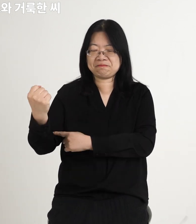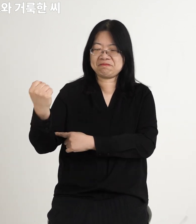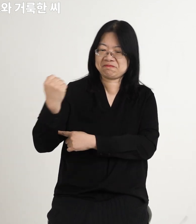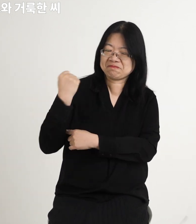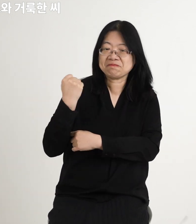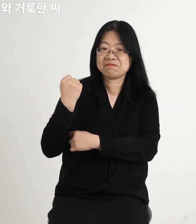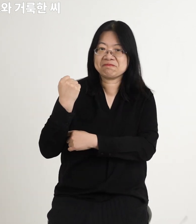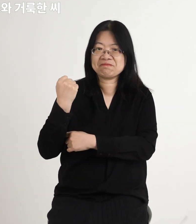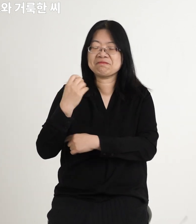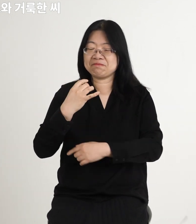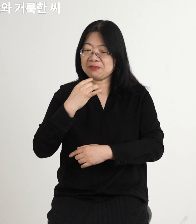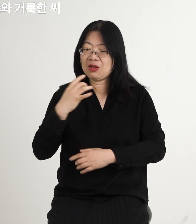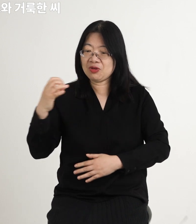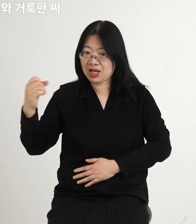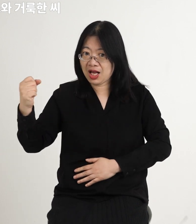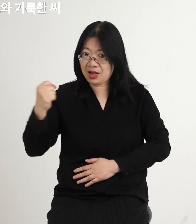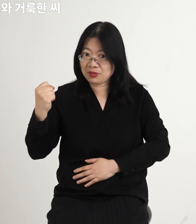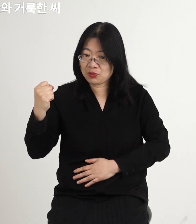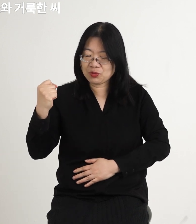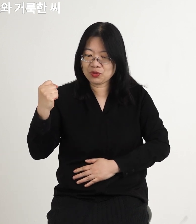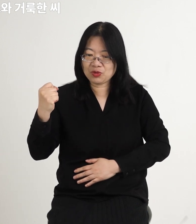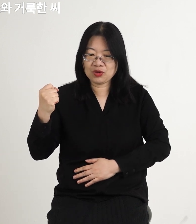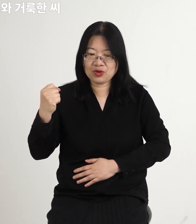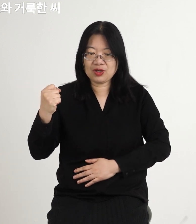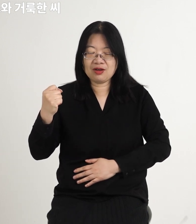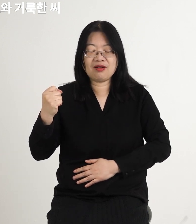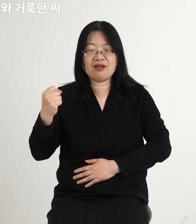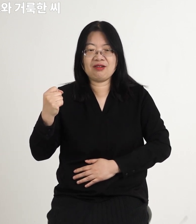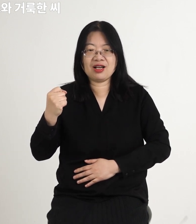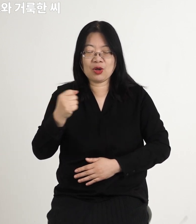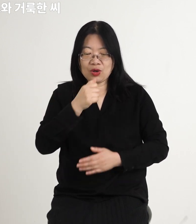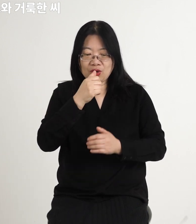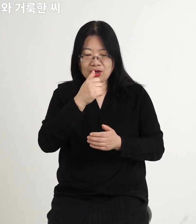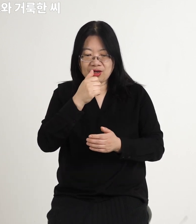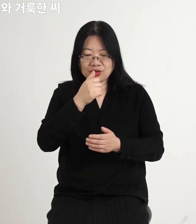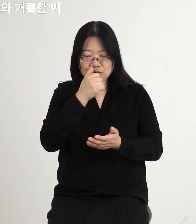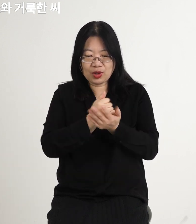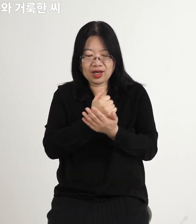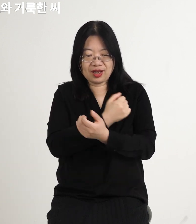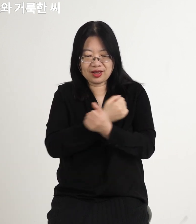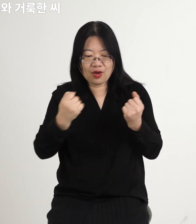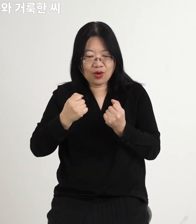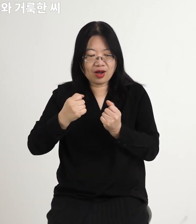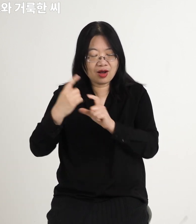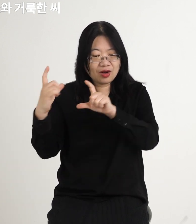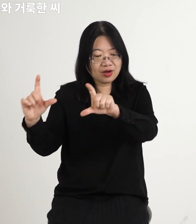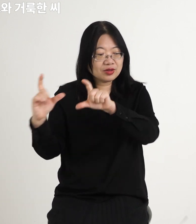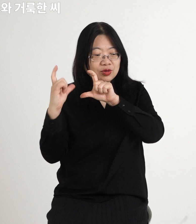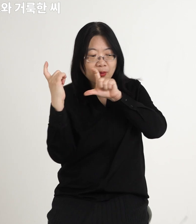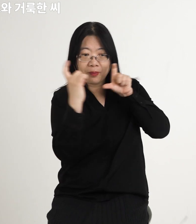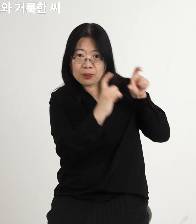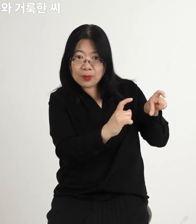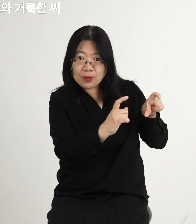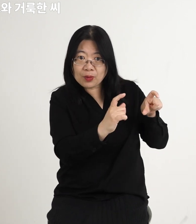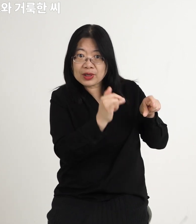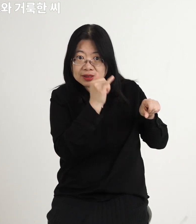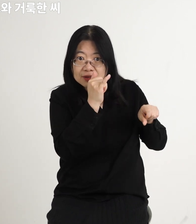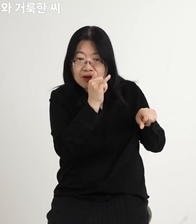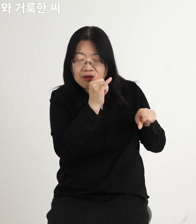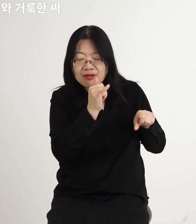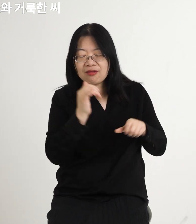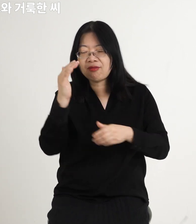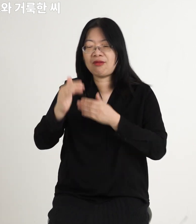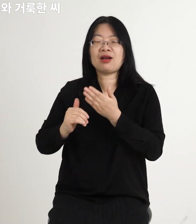주권적인 기준에서 이 회개가 선포되고 선언이 이루어집니다. 그러자